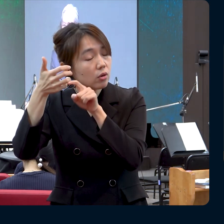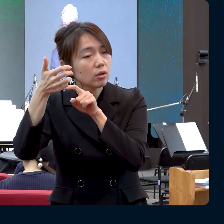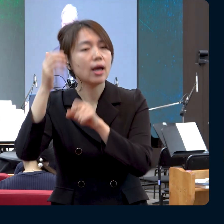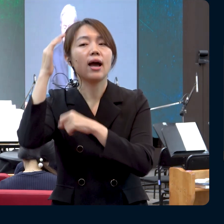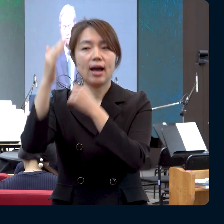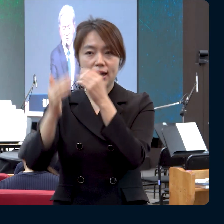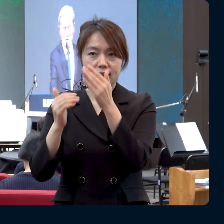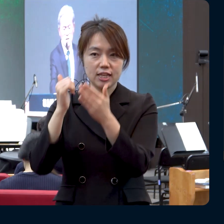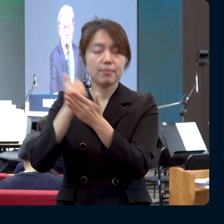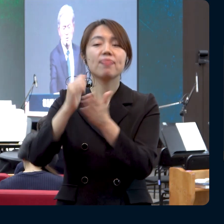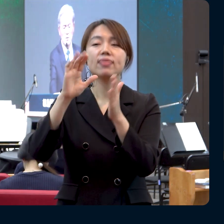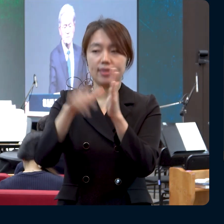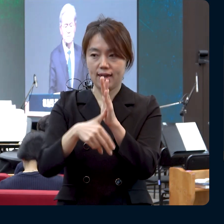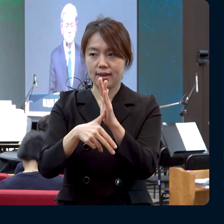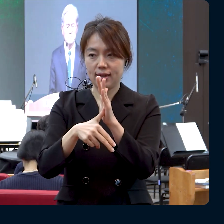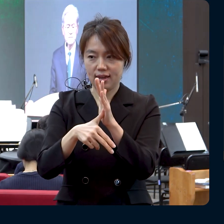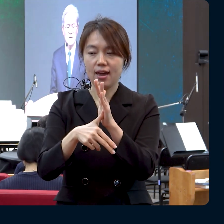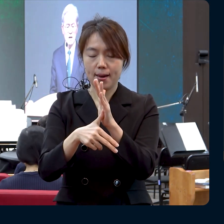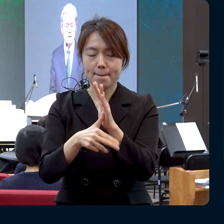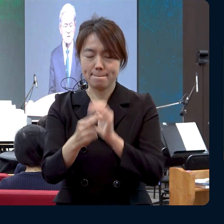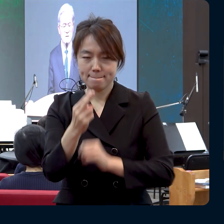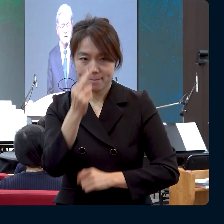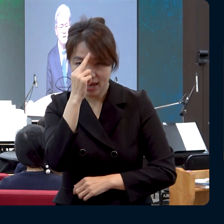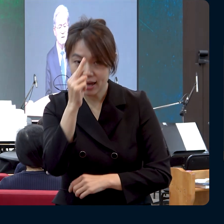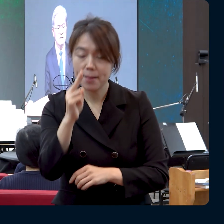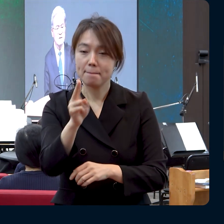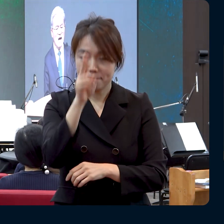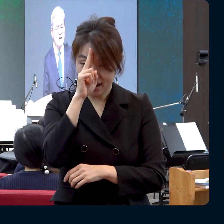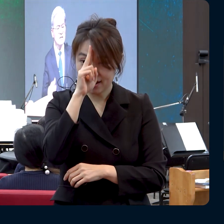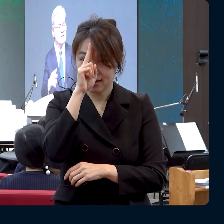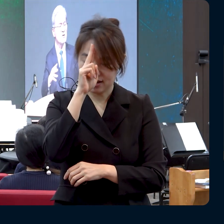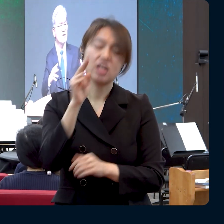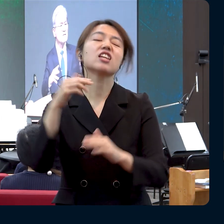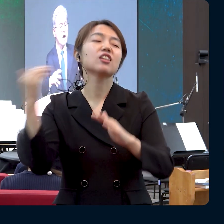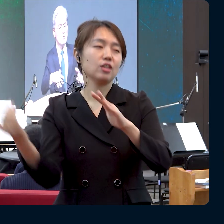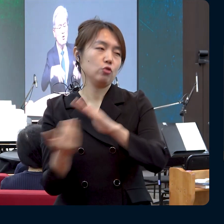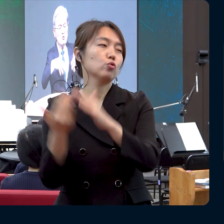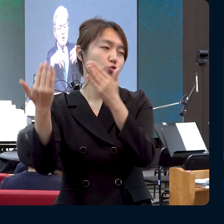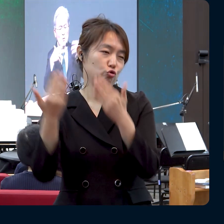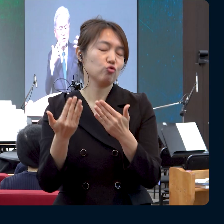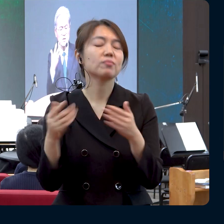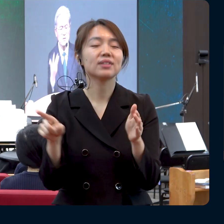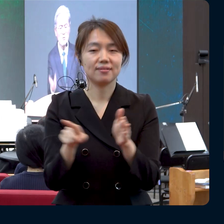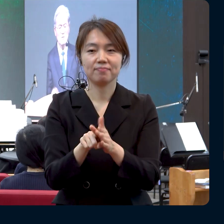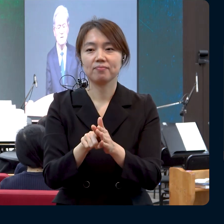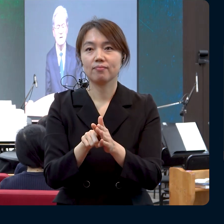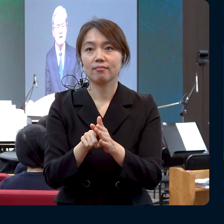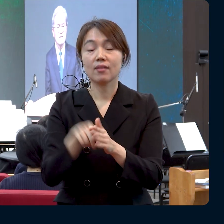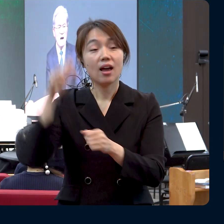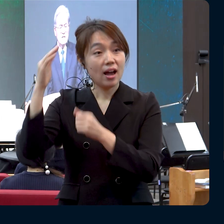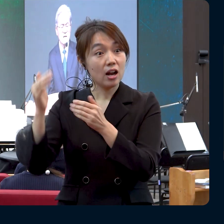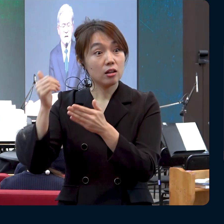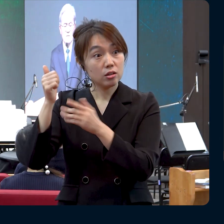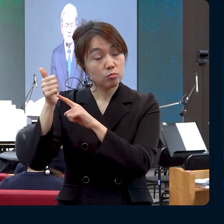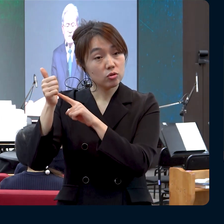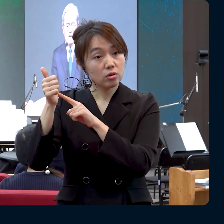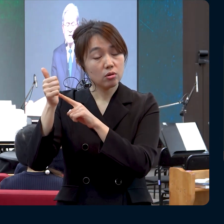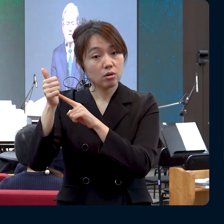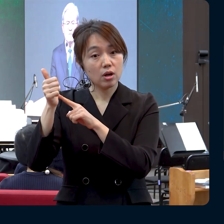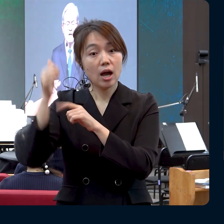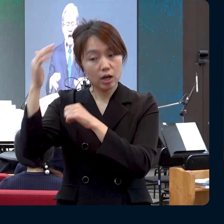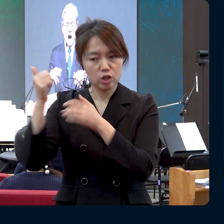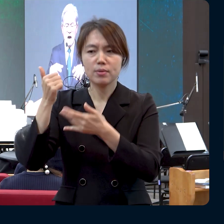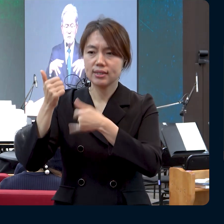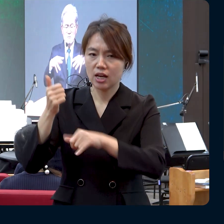믿습니다. 왜냐하면요, 하나님은 당신의 자녀들의 삶을 회복시키고 당신의